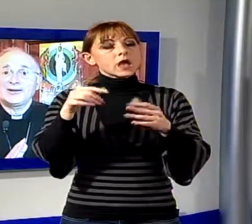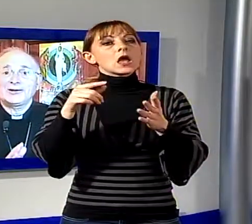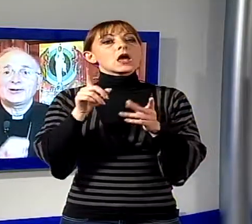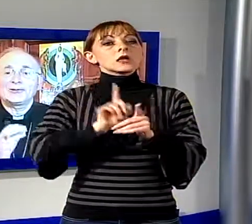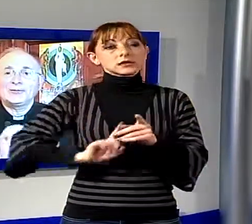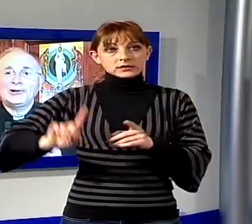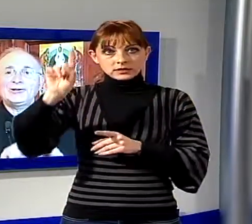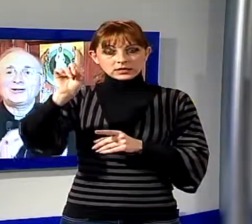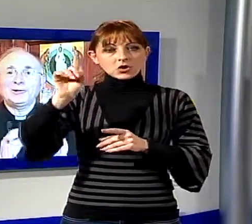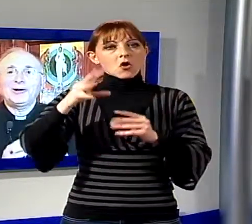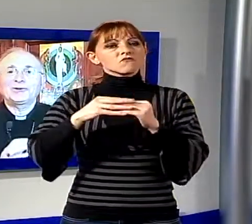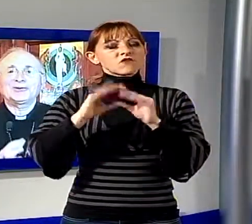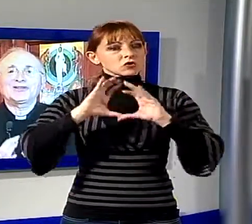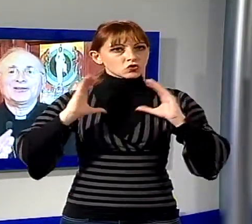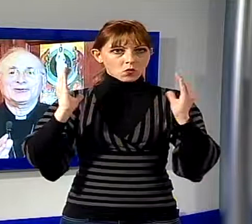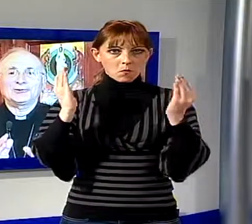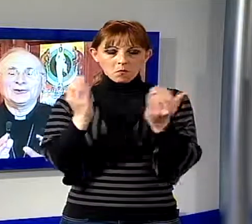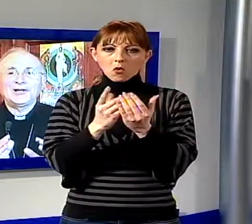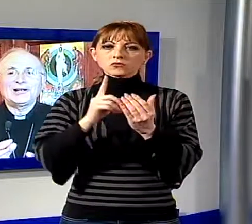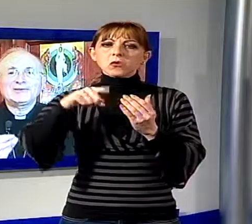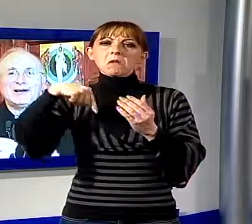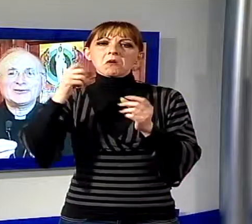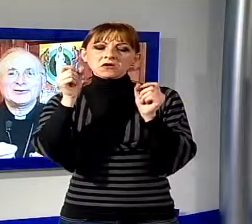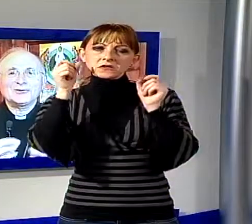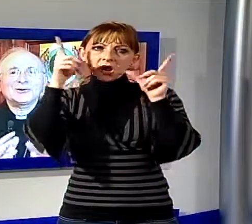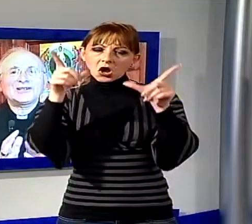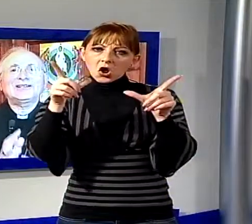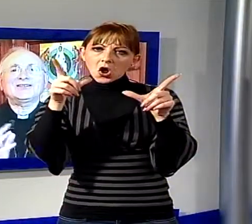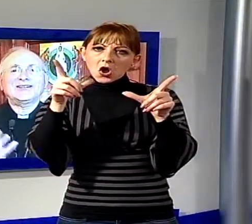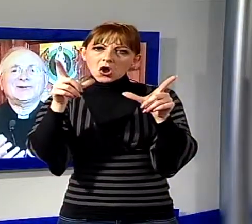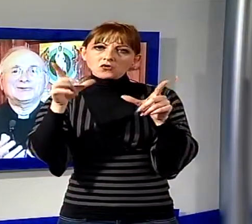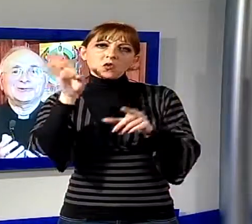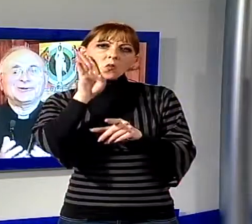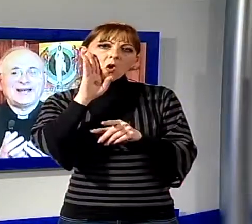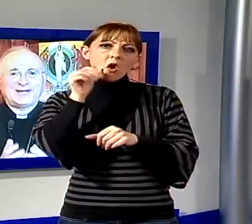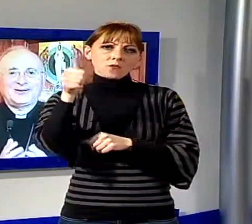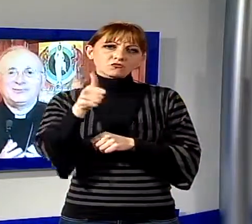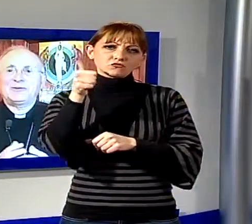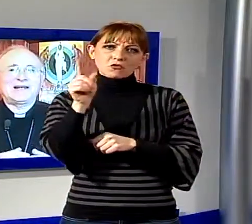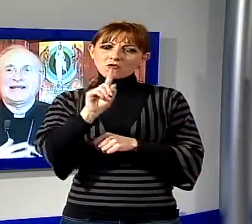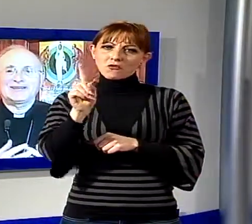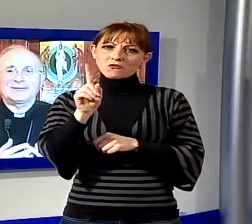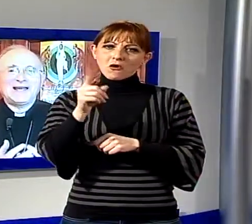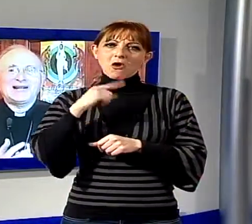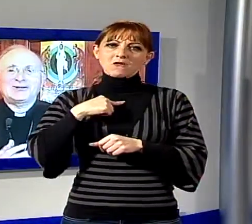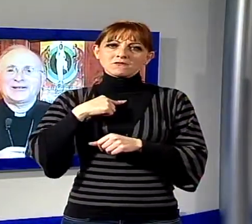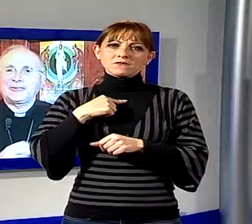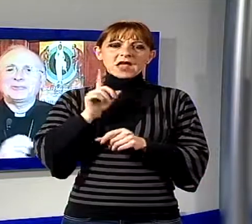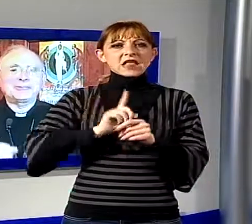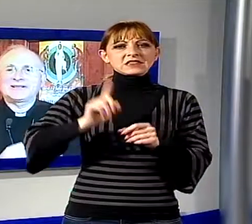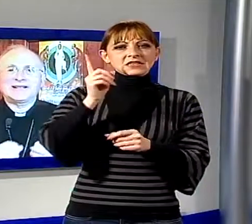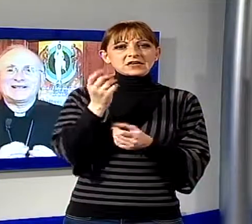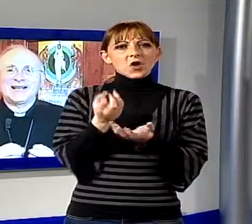che voglio che l'uomo non sia solo, gli faccio chi gli sia d'aiuto. Ecco, bellezza, bella